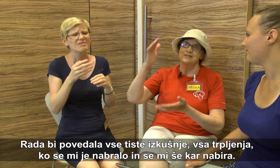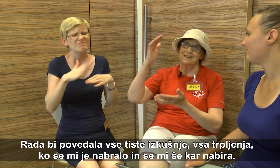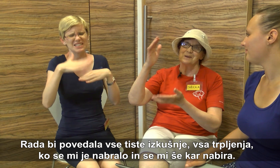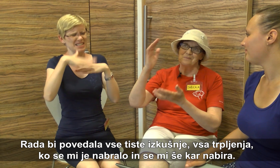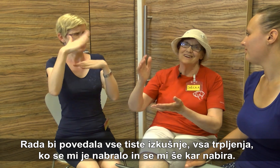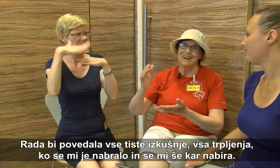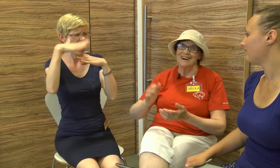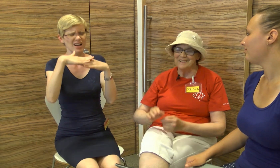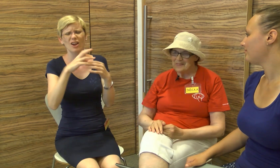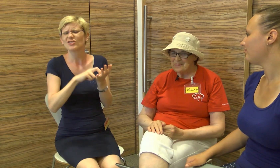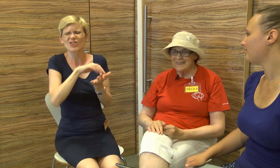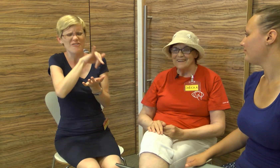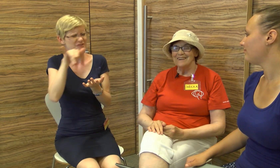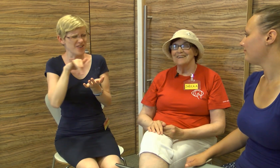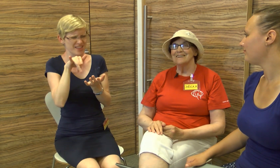se mi še kar nabira.